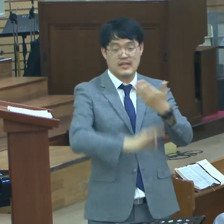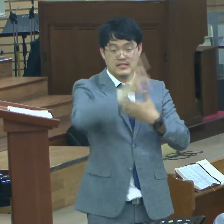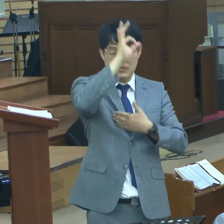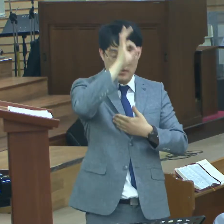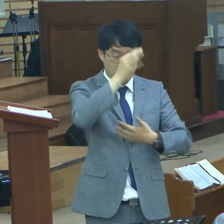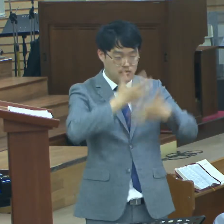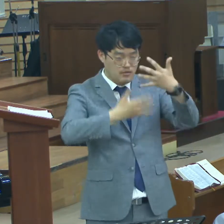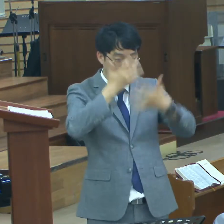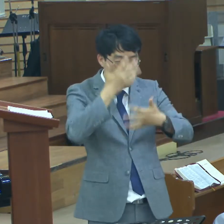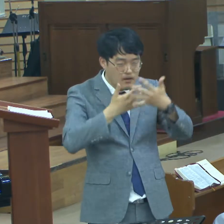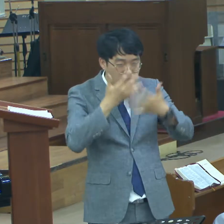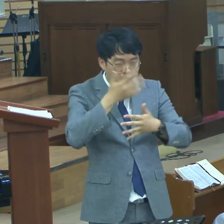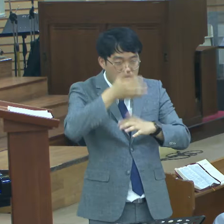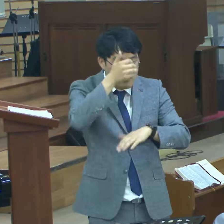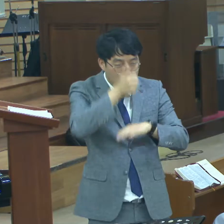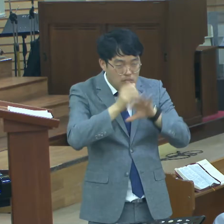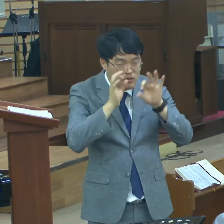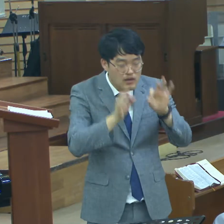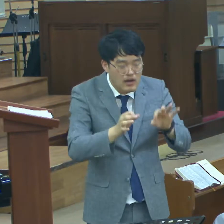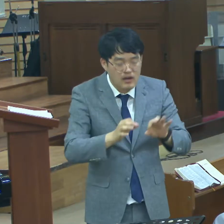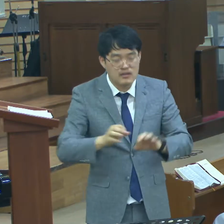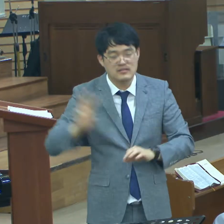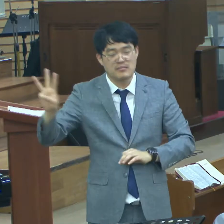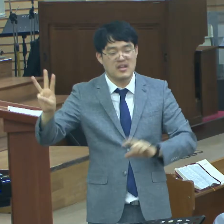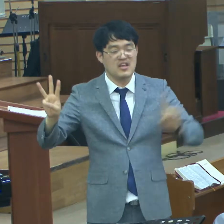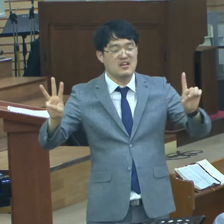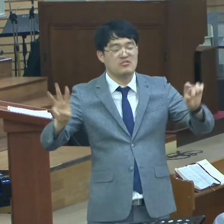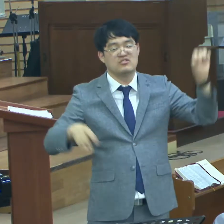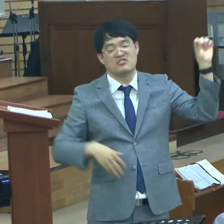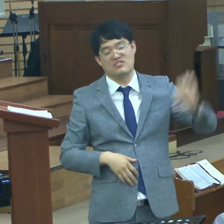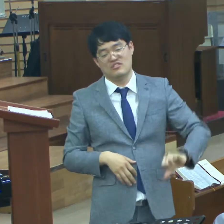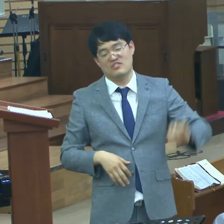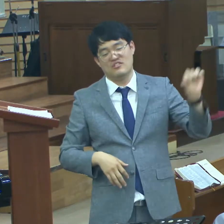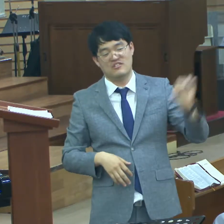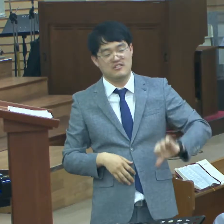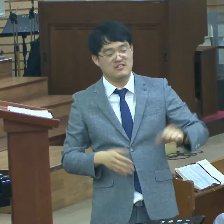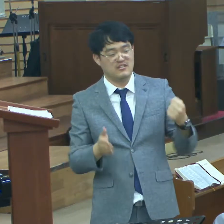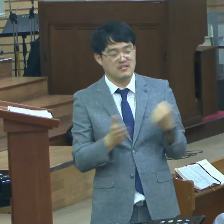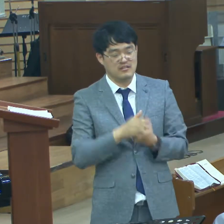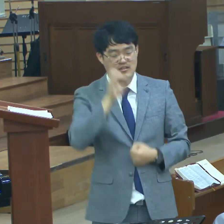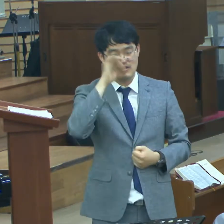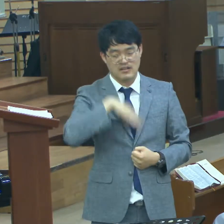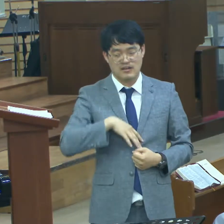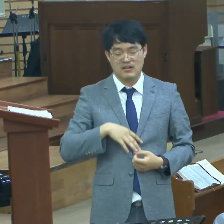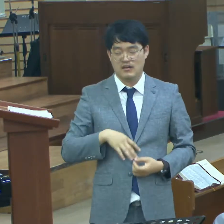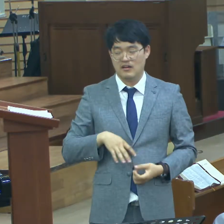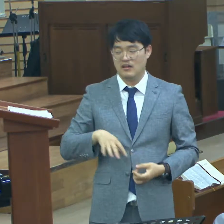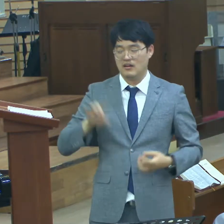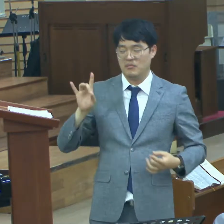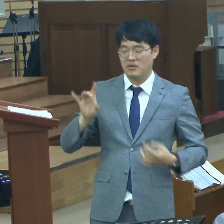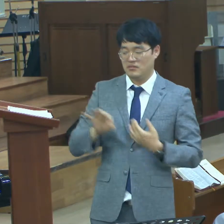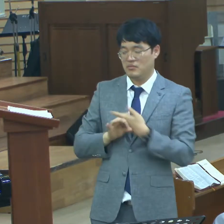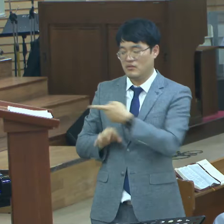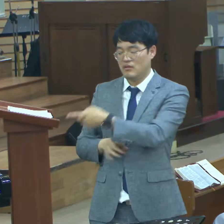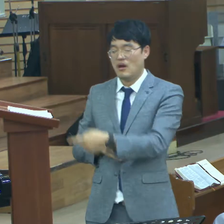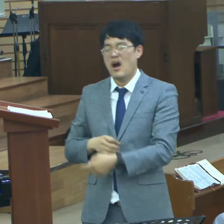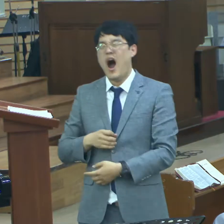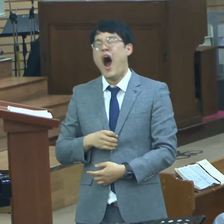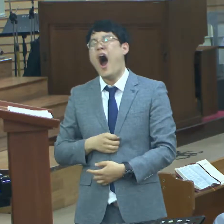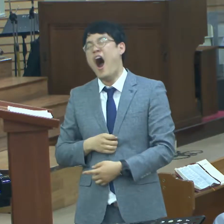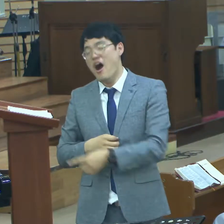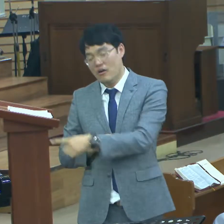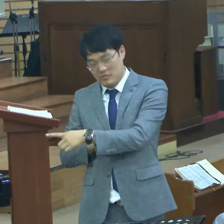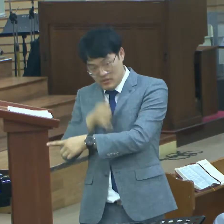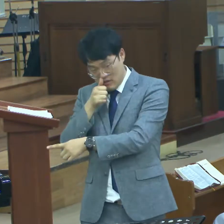영상을 보니까 3대1로 졌더라고요. 가만히 있으면 하품을 하면서